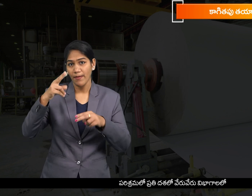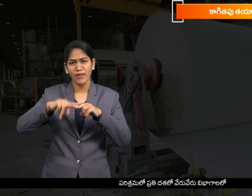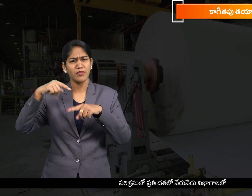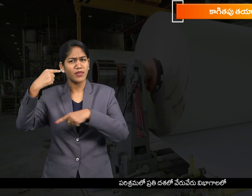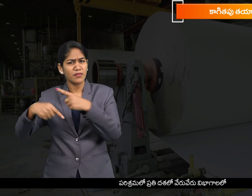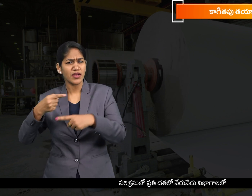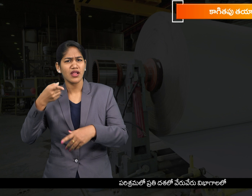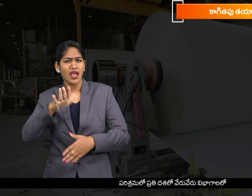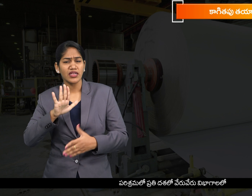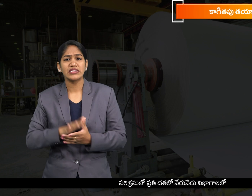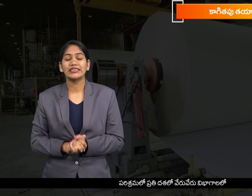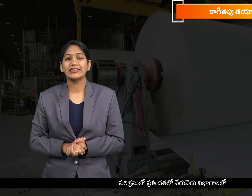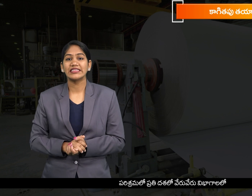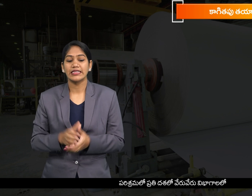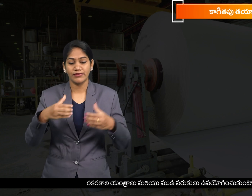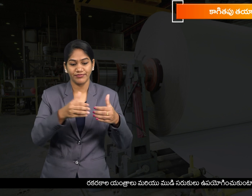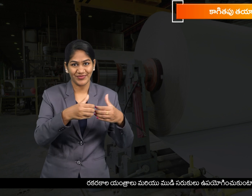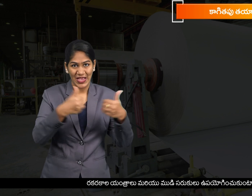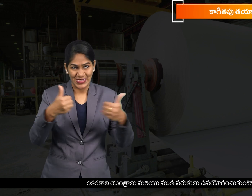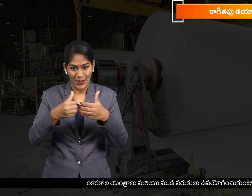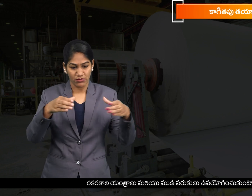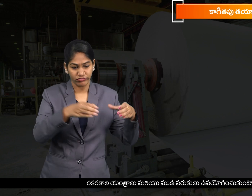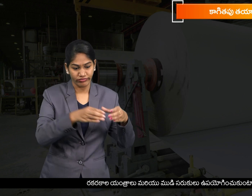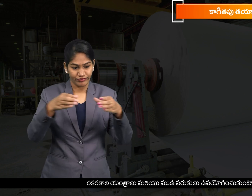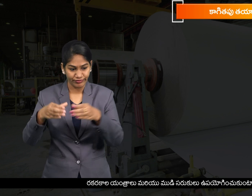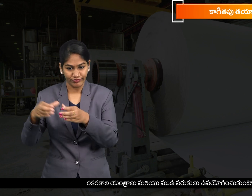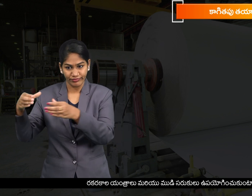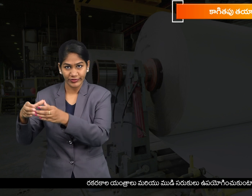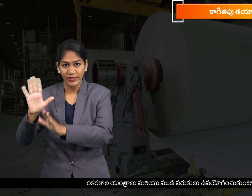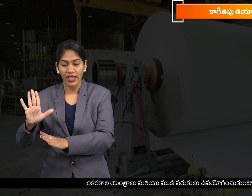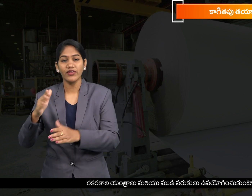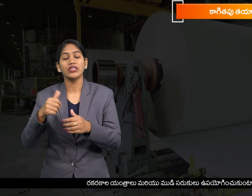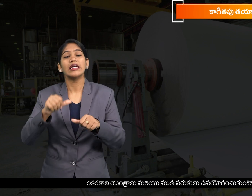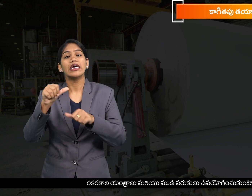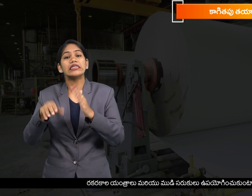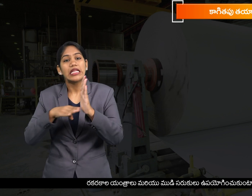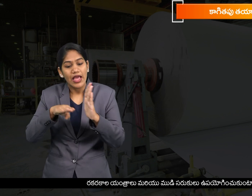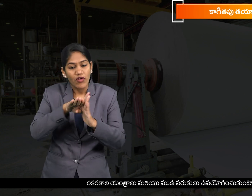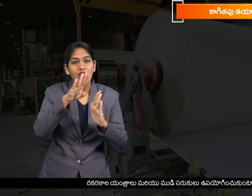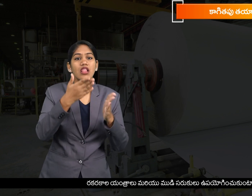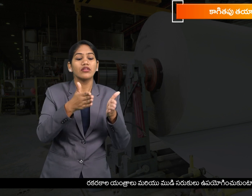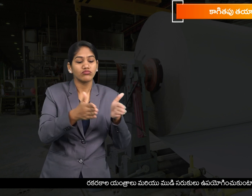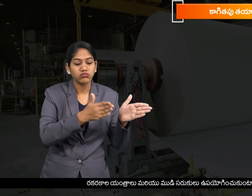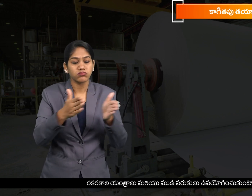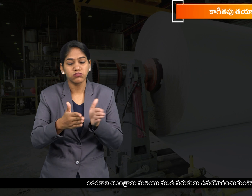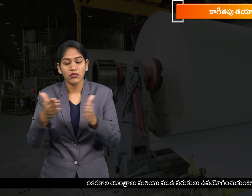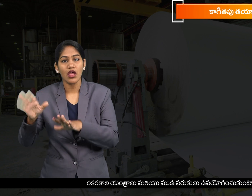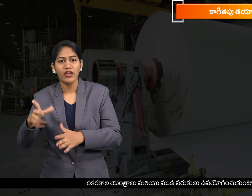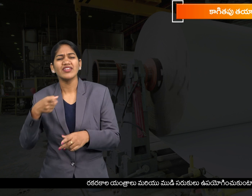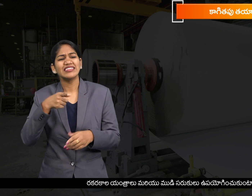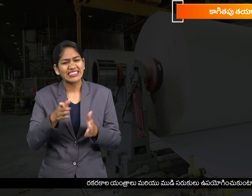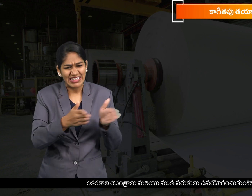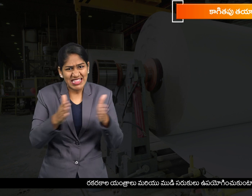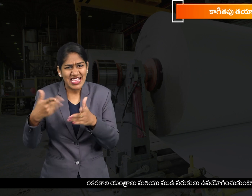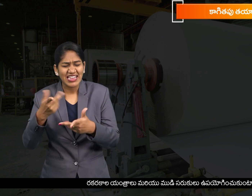పరిశ్రమలో ప్రతి దశలో వేరువేరు విభాగాలలో రకరకాల యంత్రాలు మరియు ముడి సరుకులు ఉపయోగించుకుంటారు.